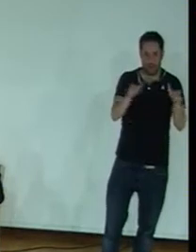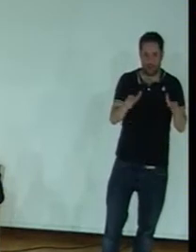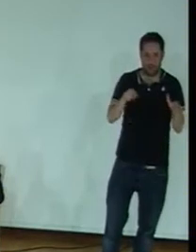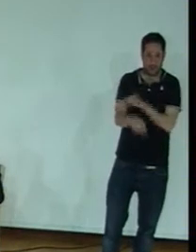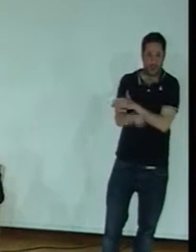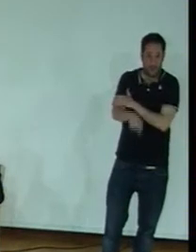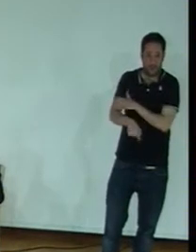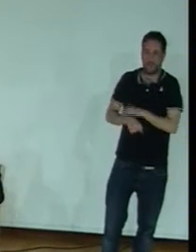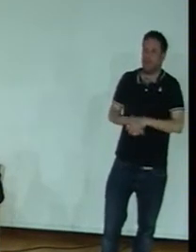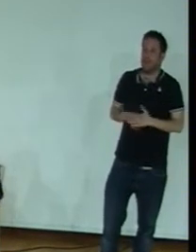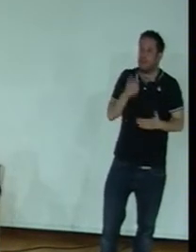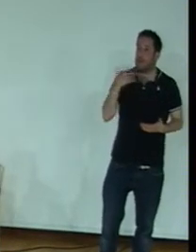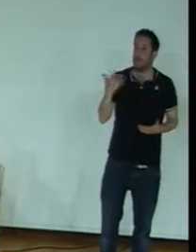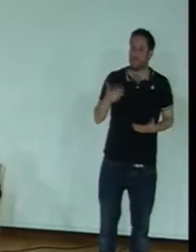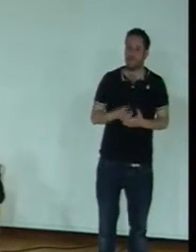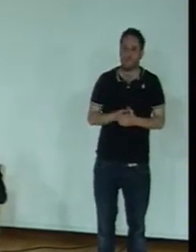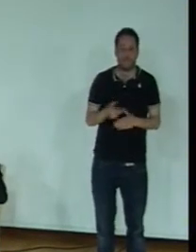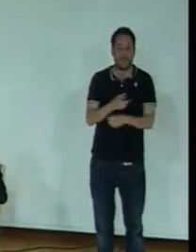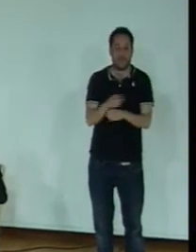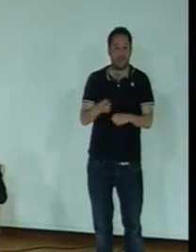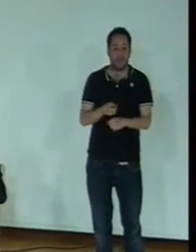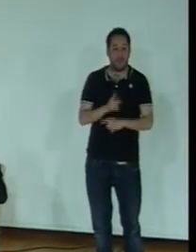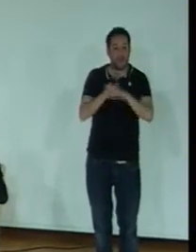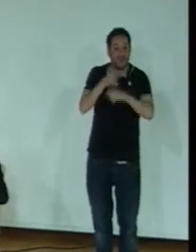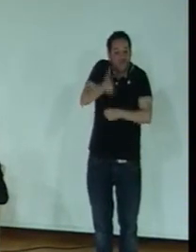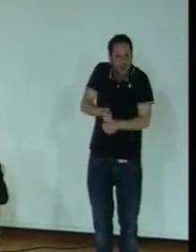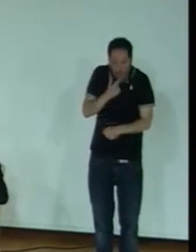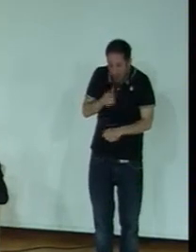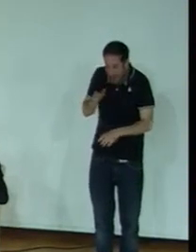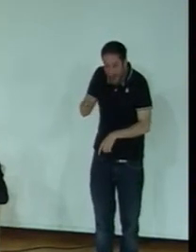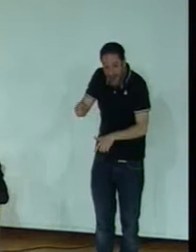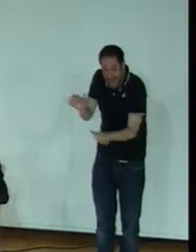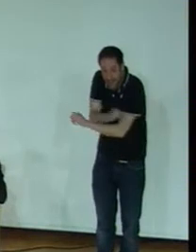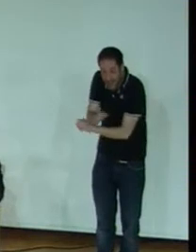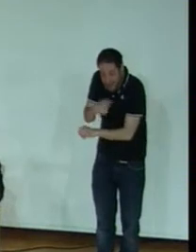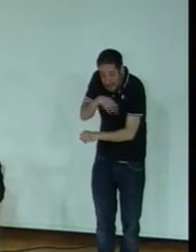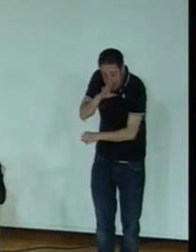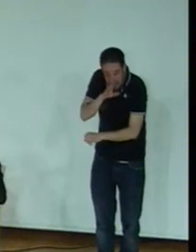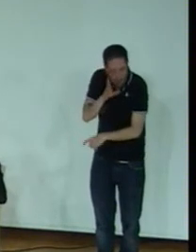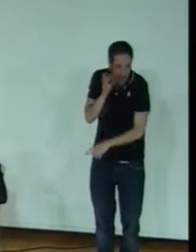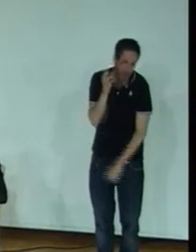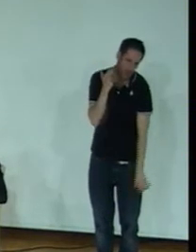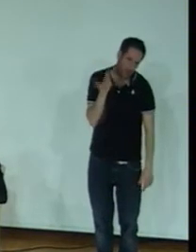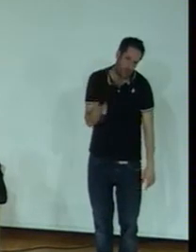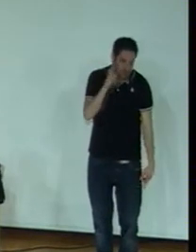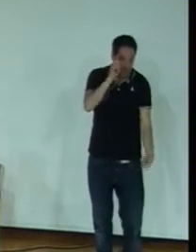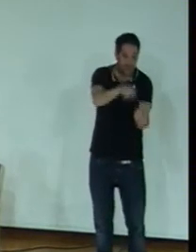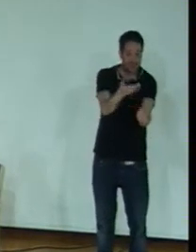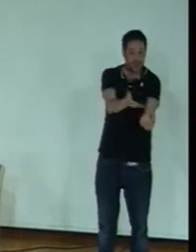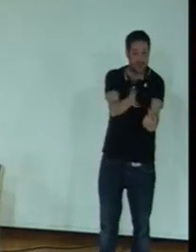poussée. Donc ça veut dire que le risque de faux positifs est complètement délirant par rapport à l'objectif poursuivi.